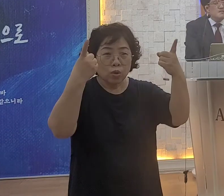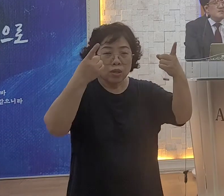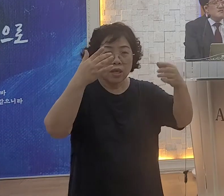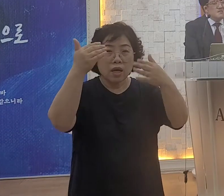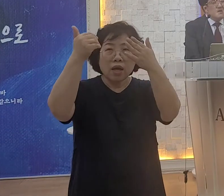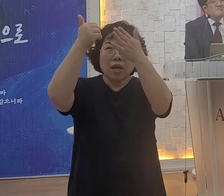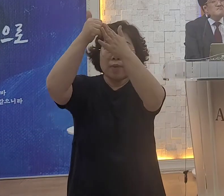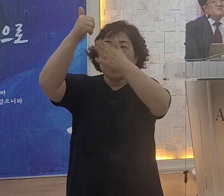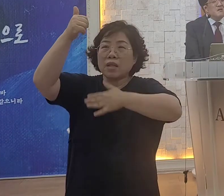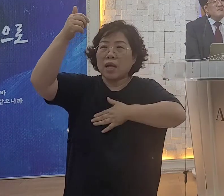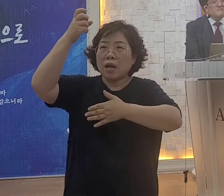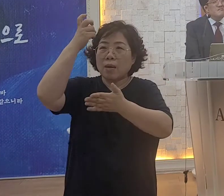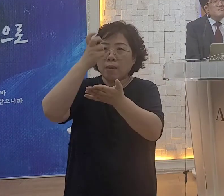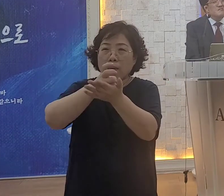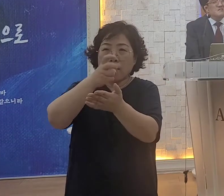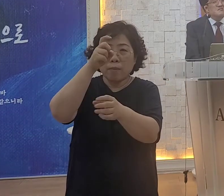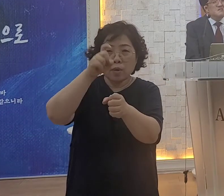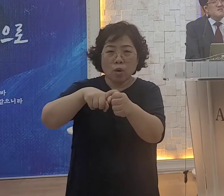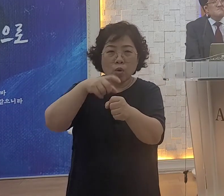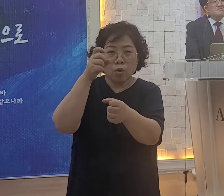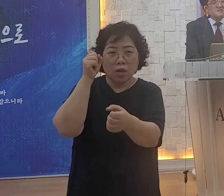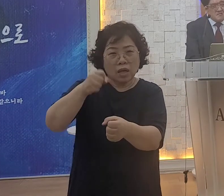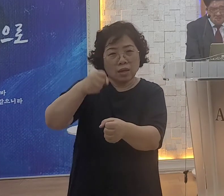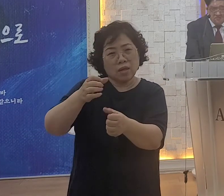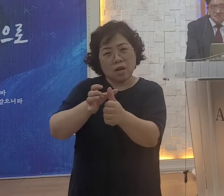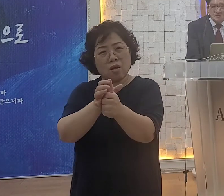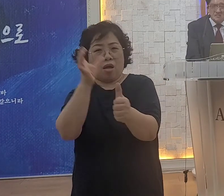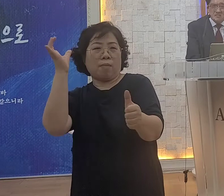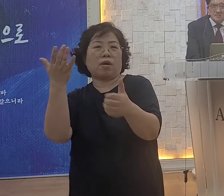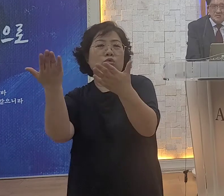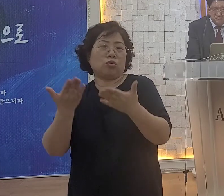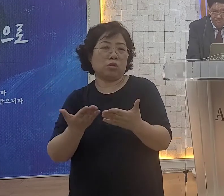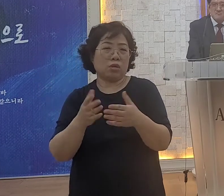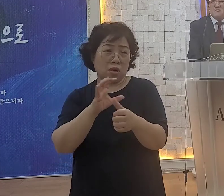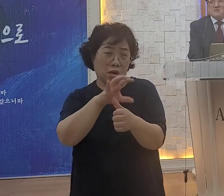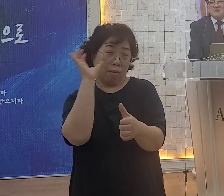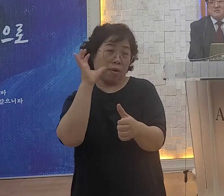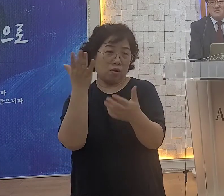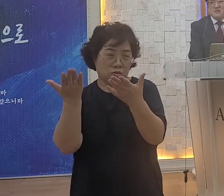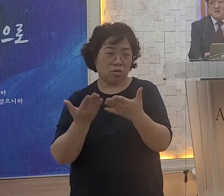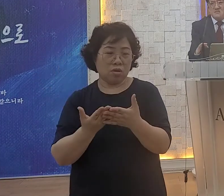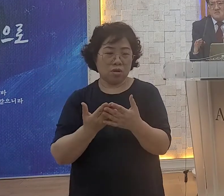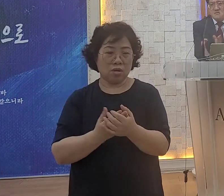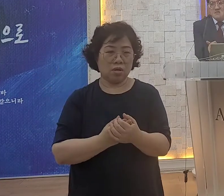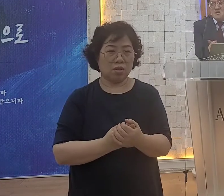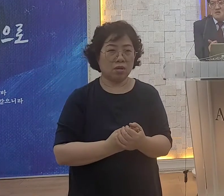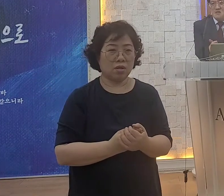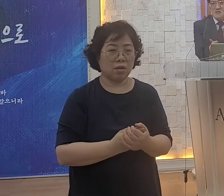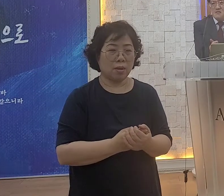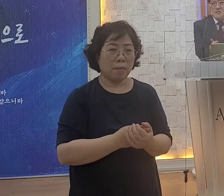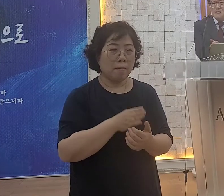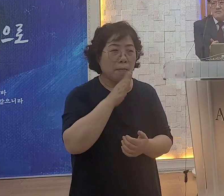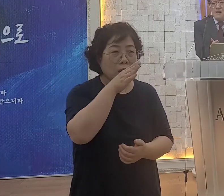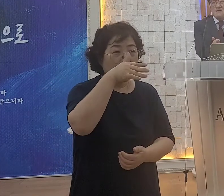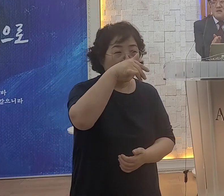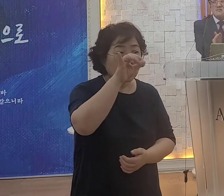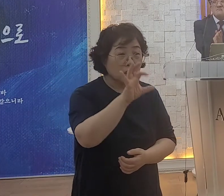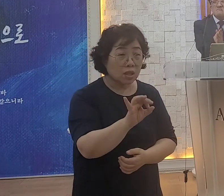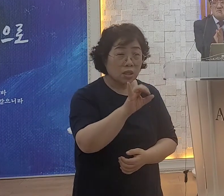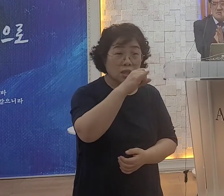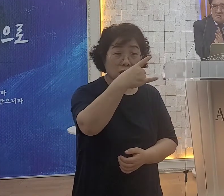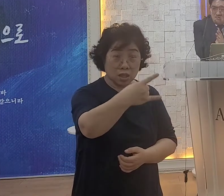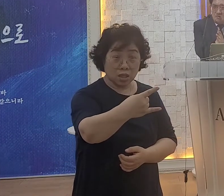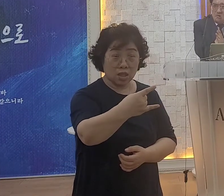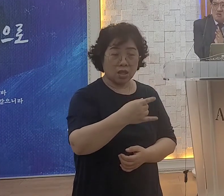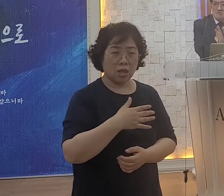나를 죄 없는 사람으로 인정해 주시는 것일 뿐입니다. 이게 칭이다. 나는